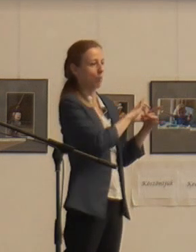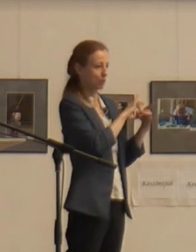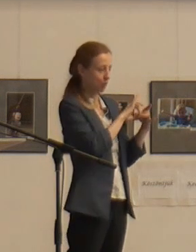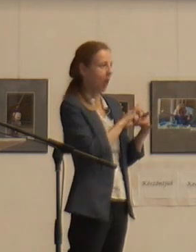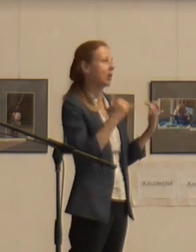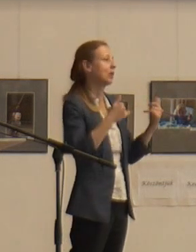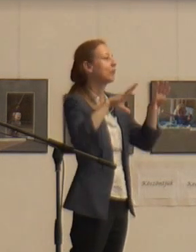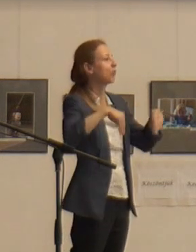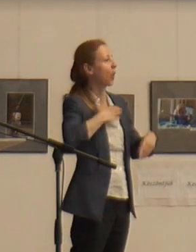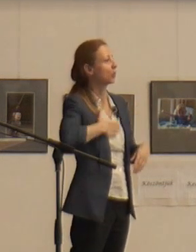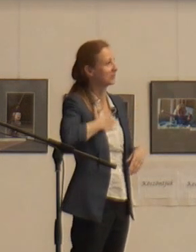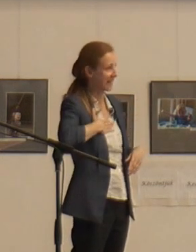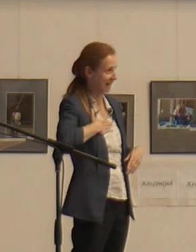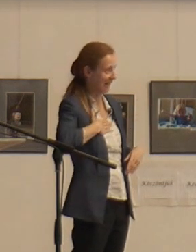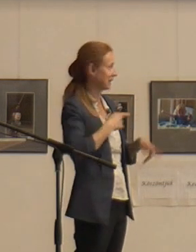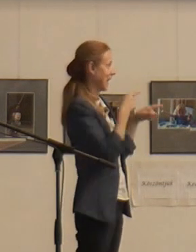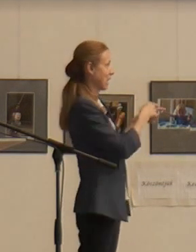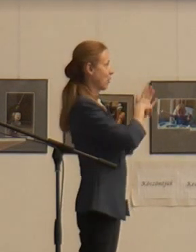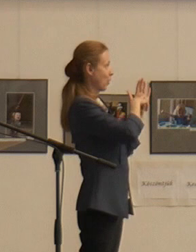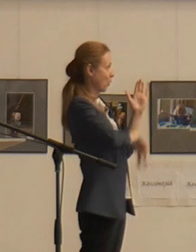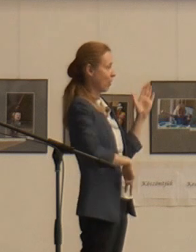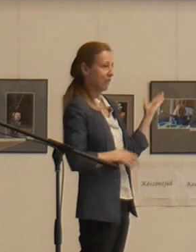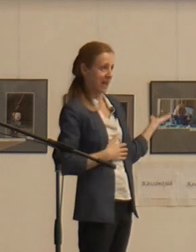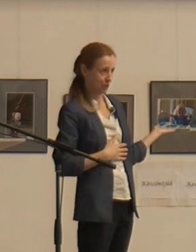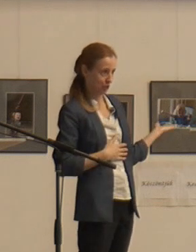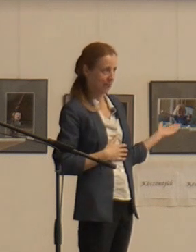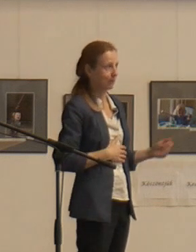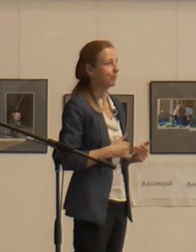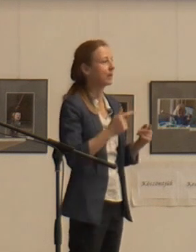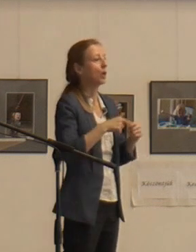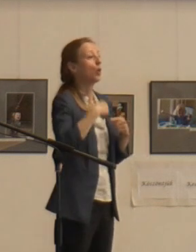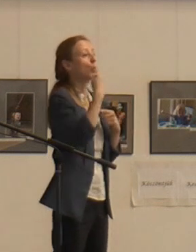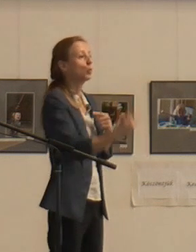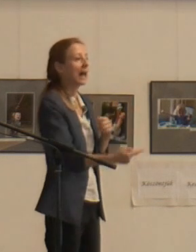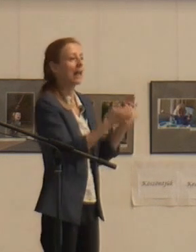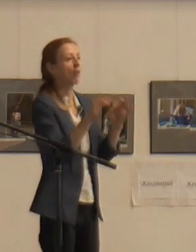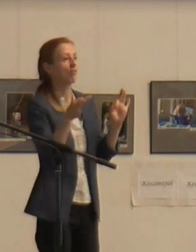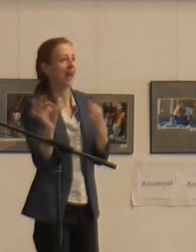tehát fogadjuk meg szeretettel az ő versét. Ezt követően felkészül,